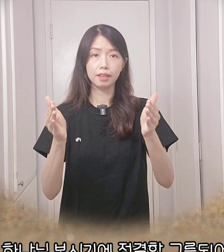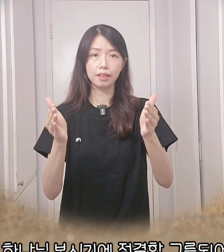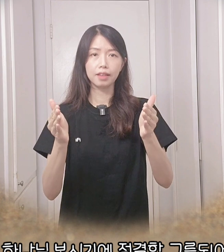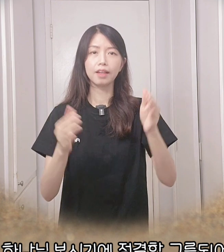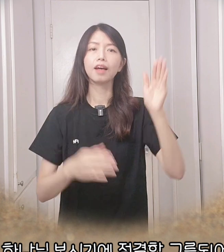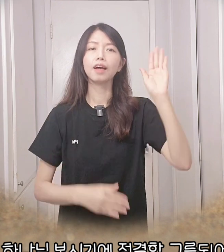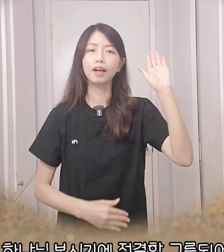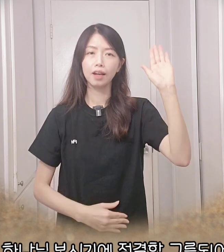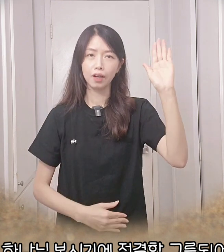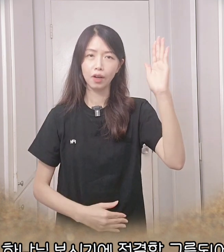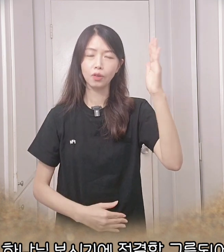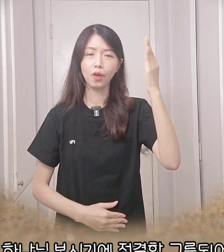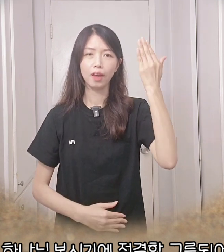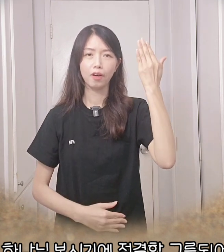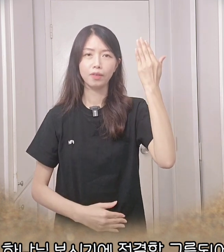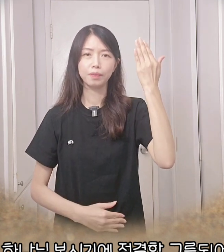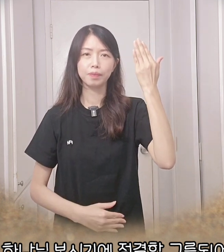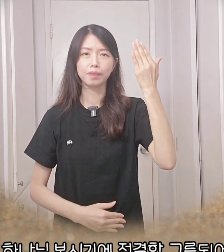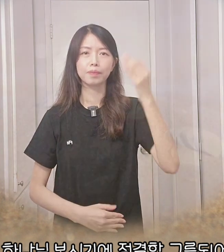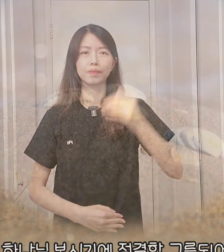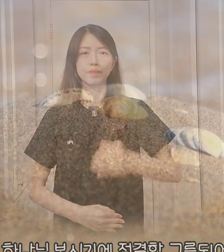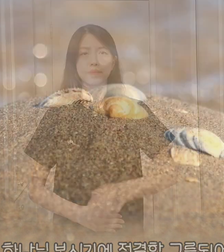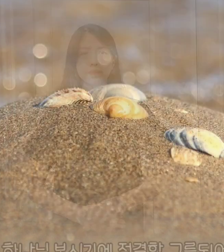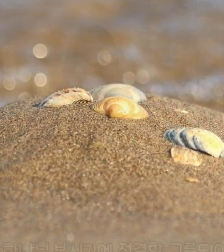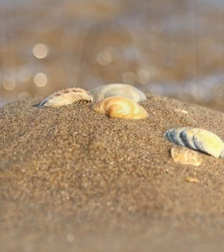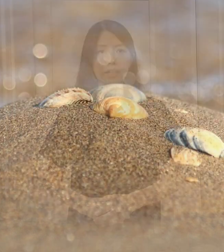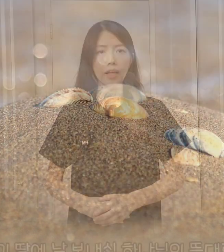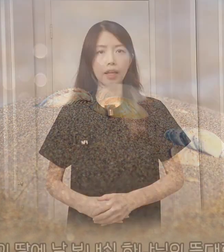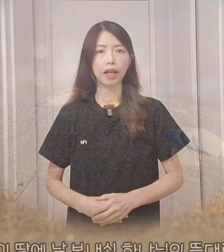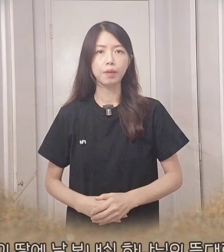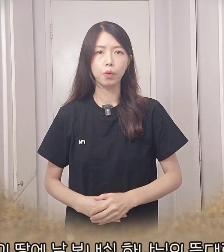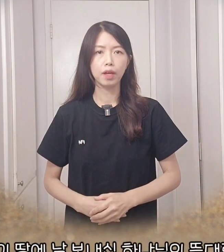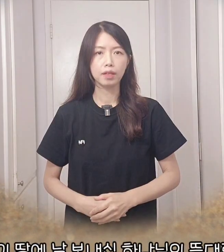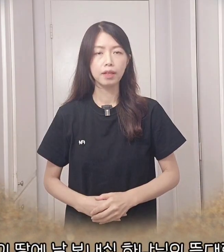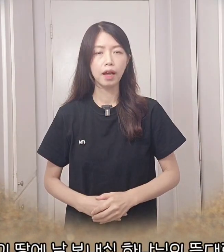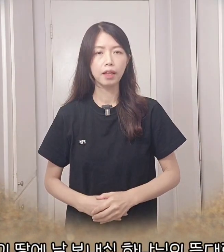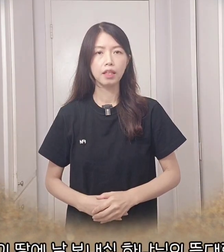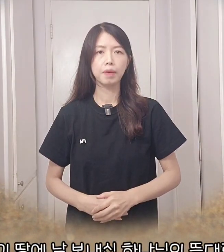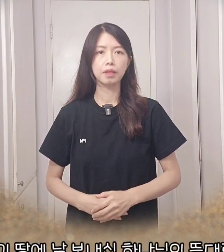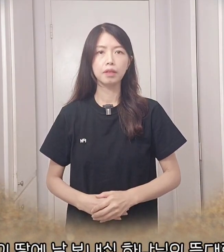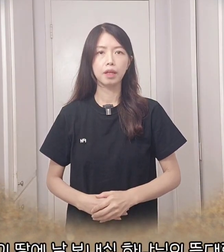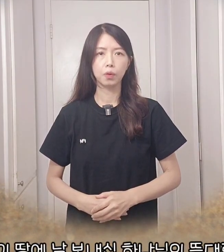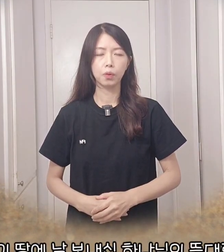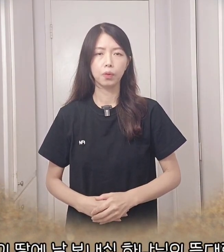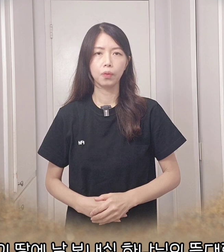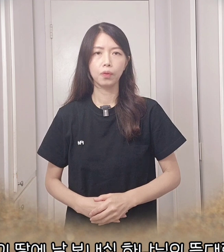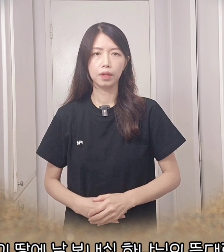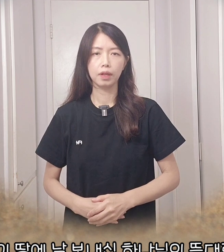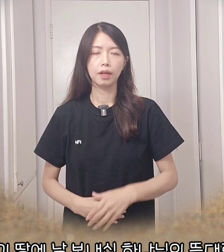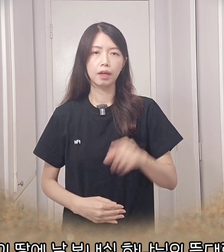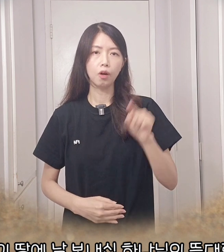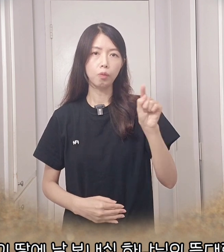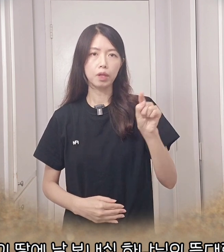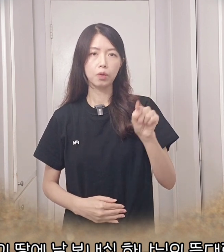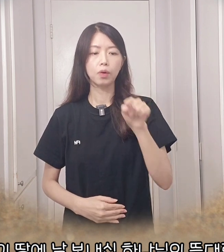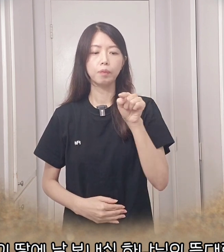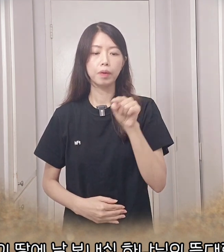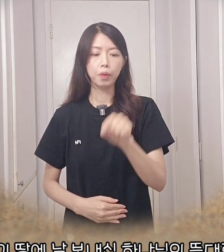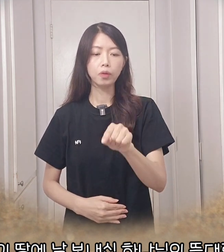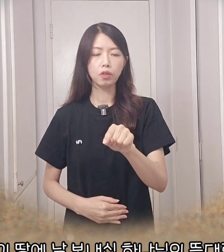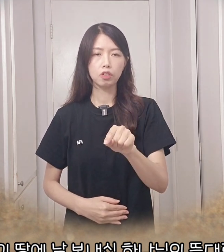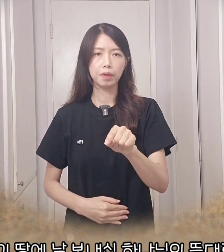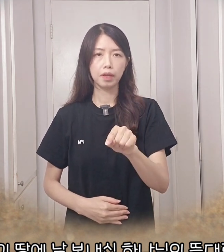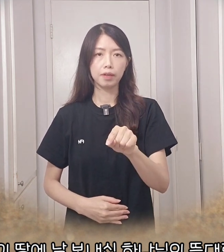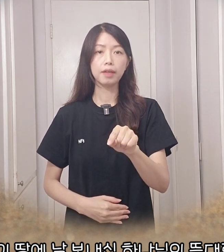그릇 돼요. 이 땅에 날 보내신 하나님의 뜻대로. 검지로